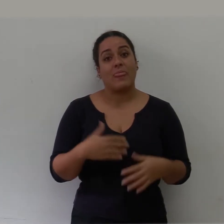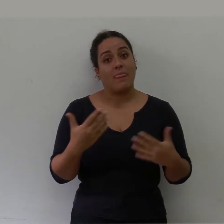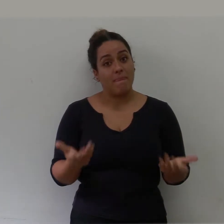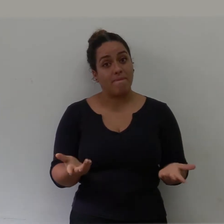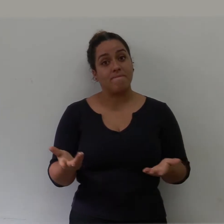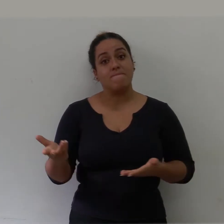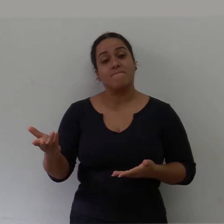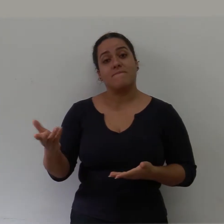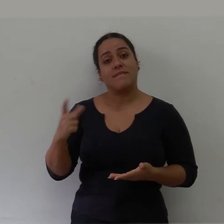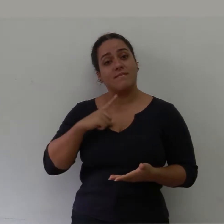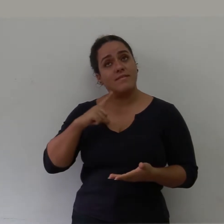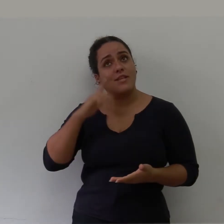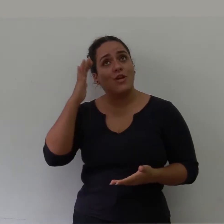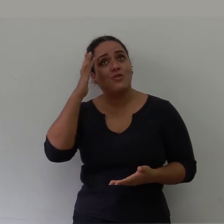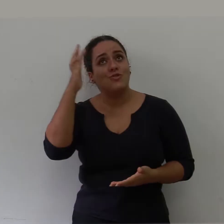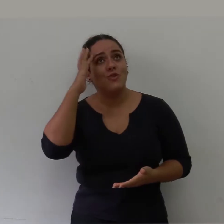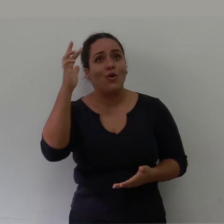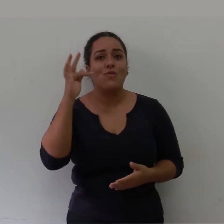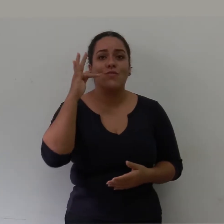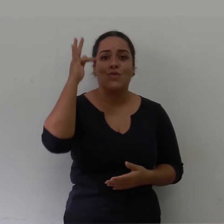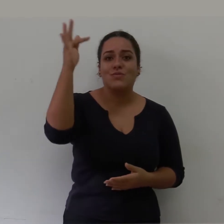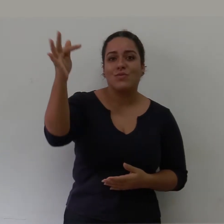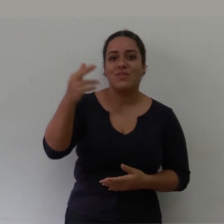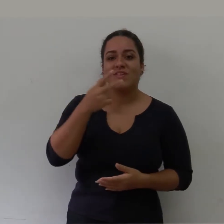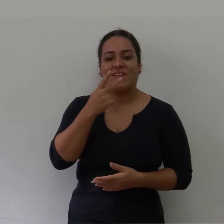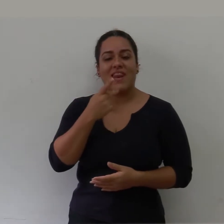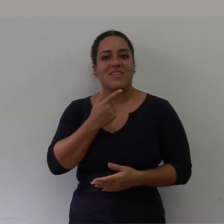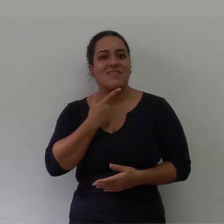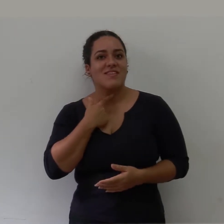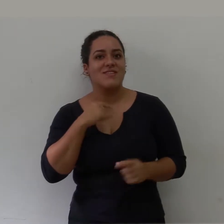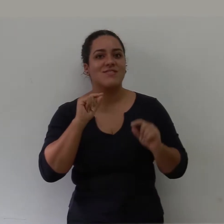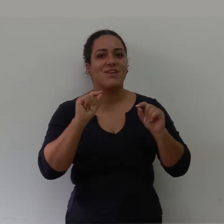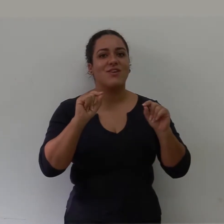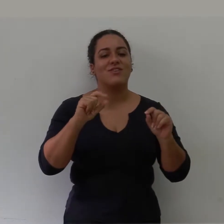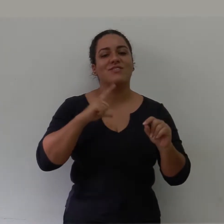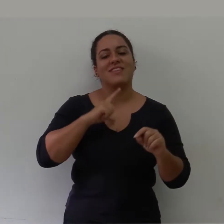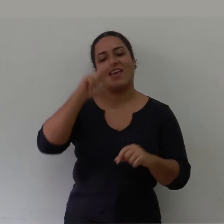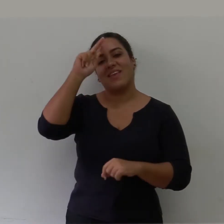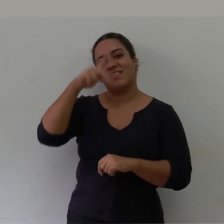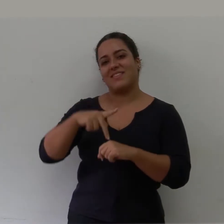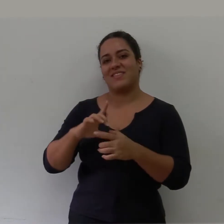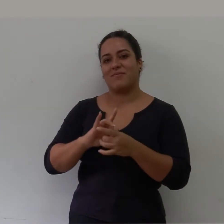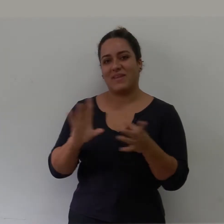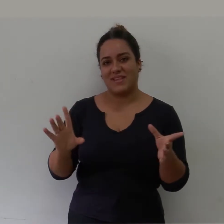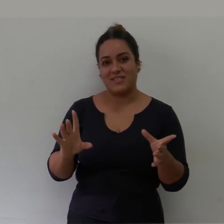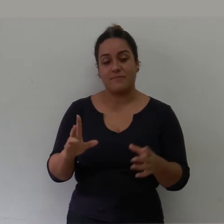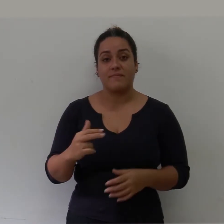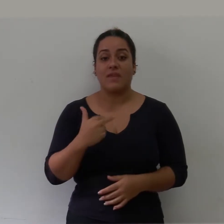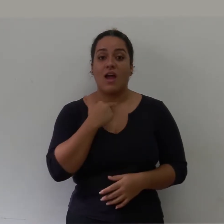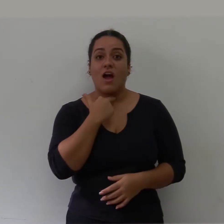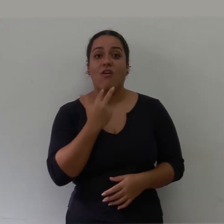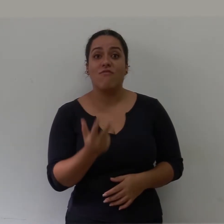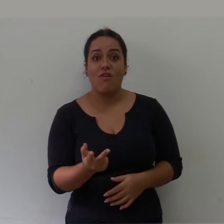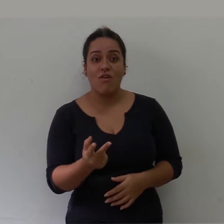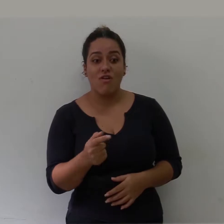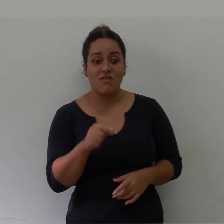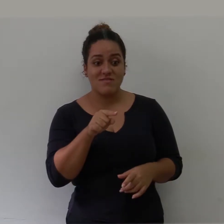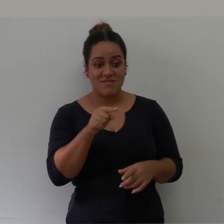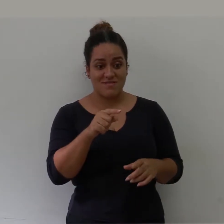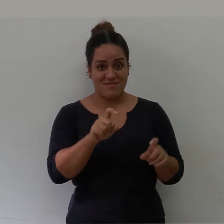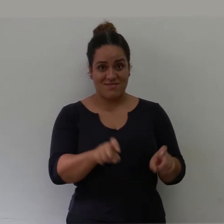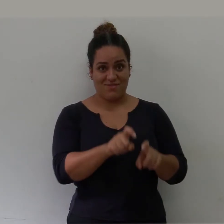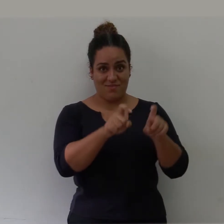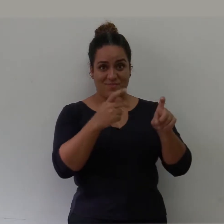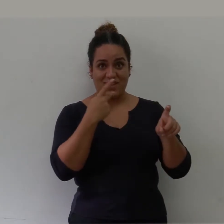Compartilhar planos futuros, falar sobre desejos, ganhar independência. A voz que dá vida aos pensamentos